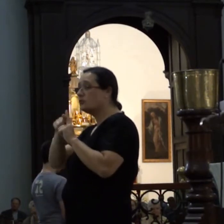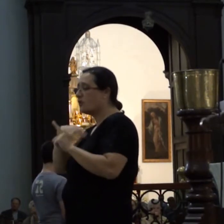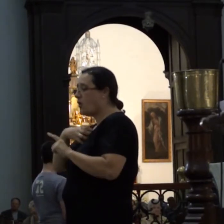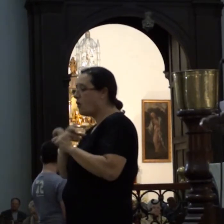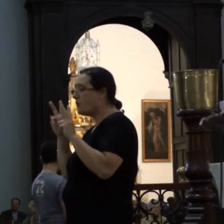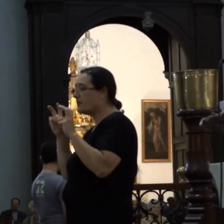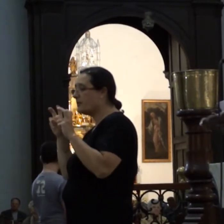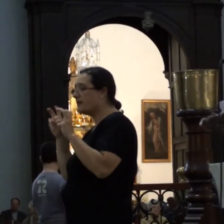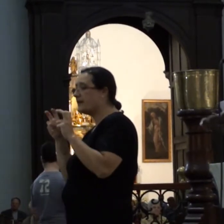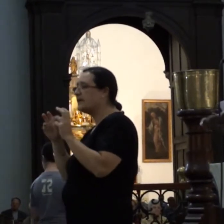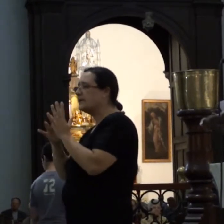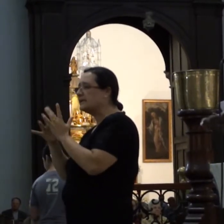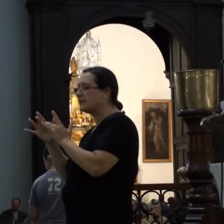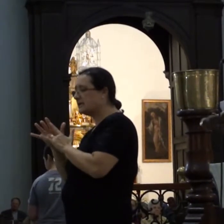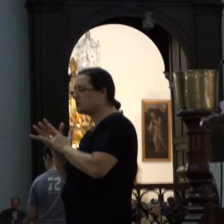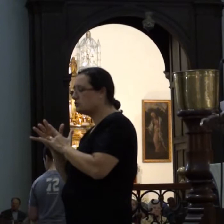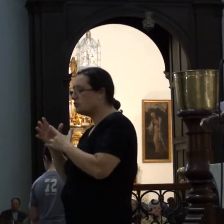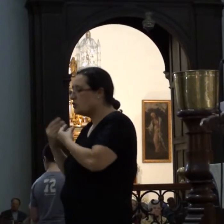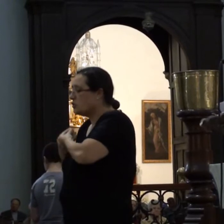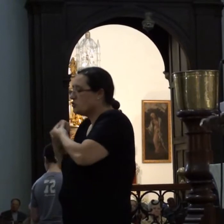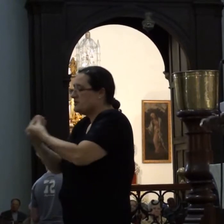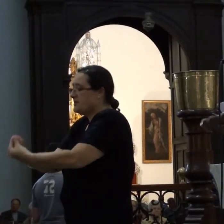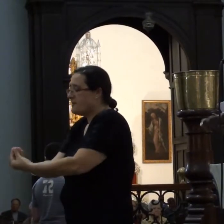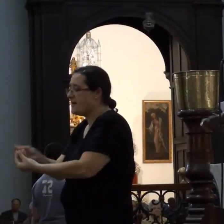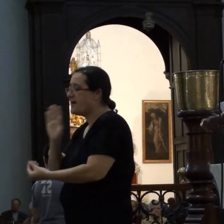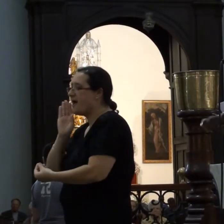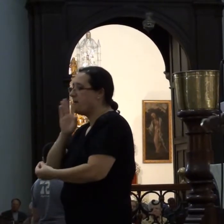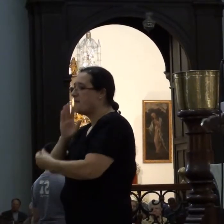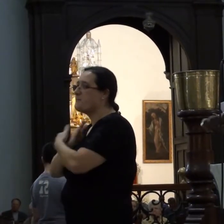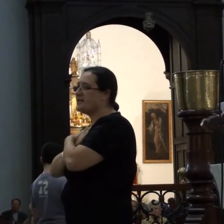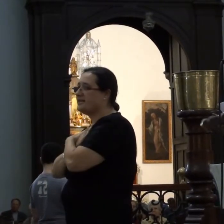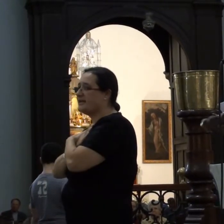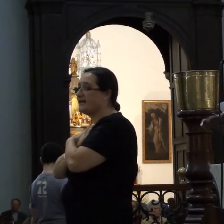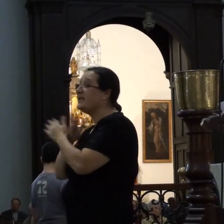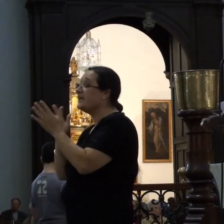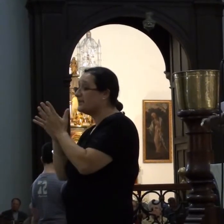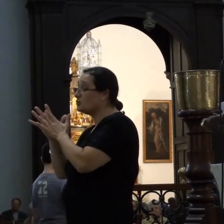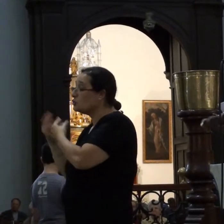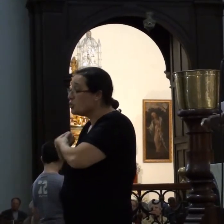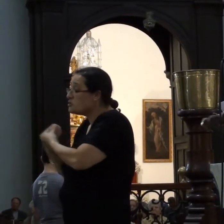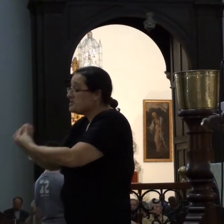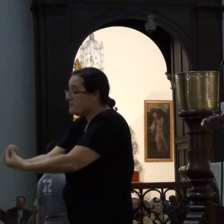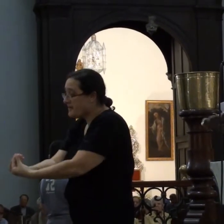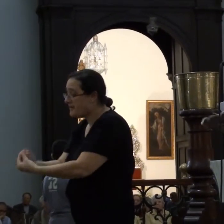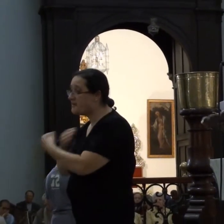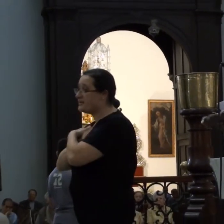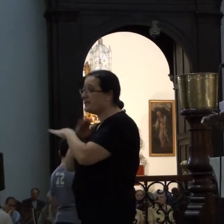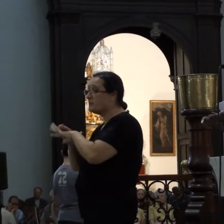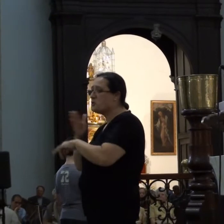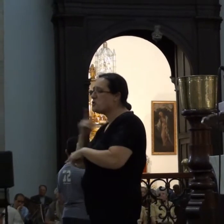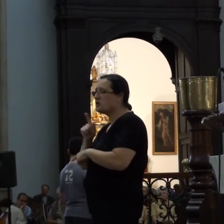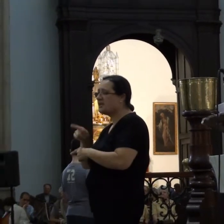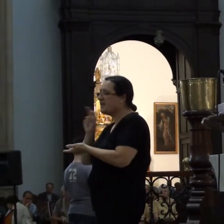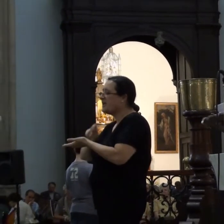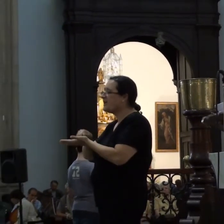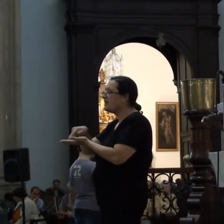Cristo nos lleva a María él nos lleva a ella porque no quiere que hablemos